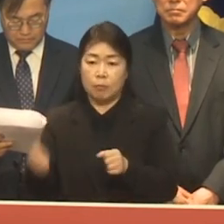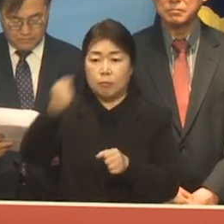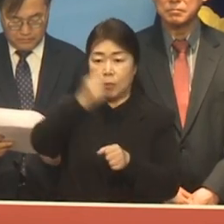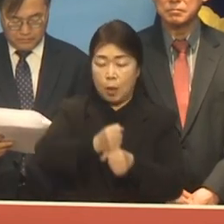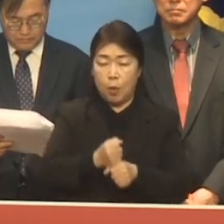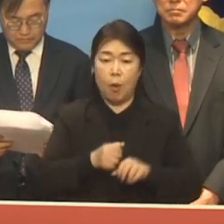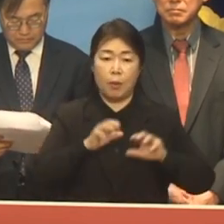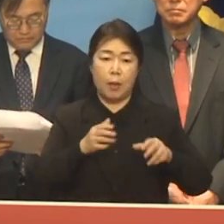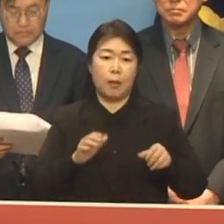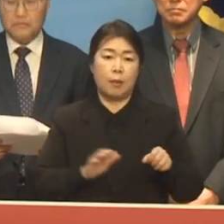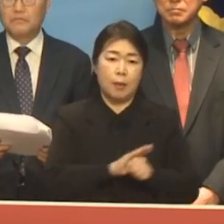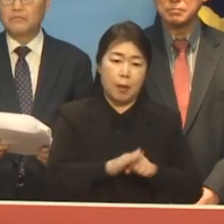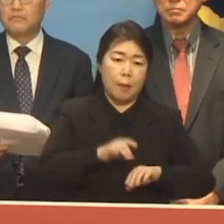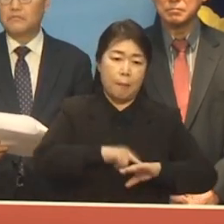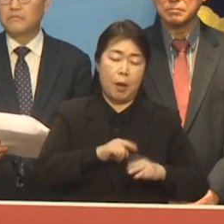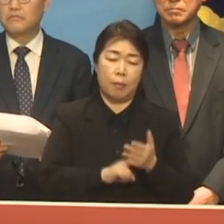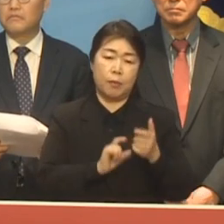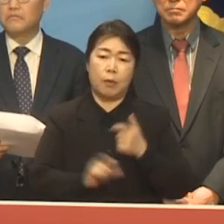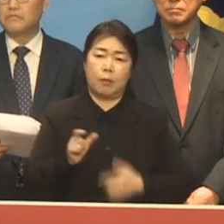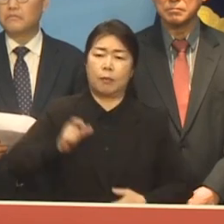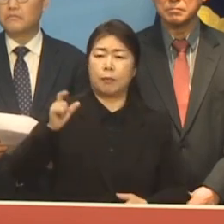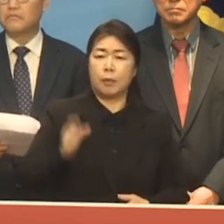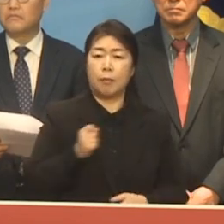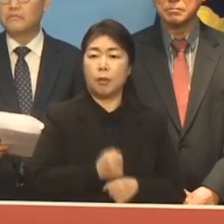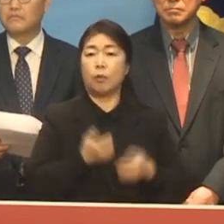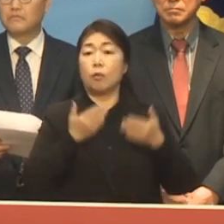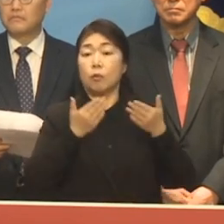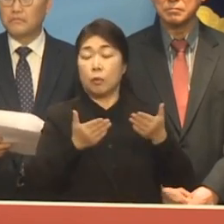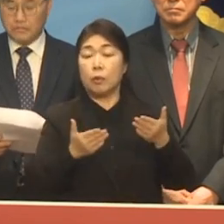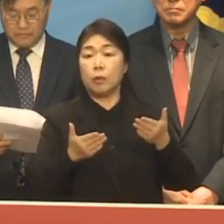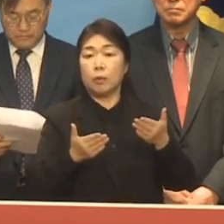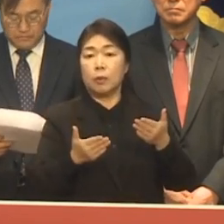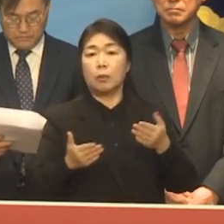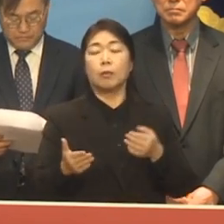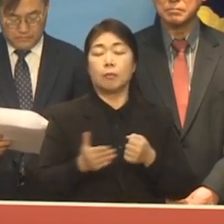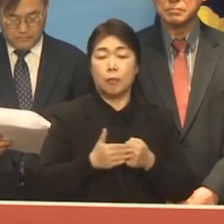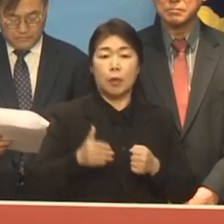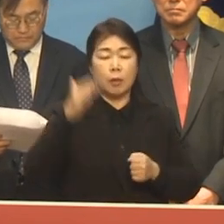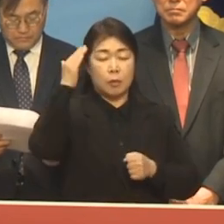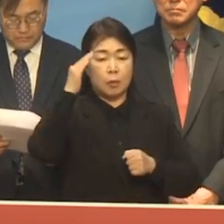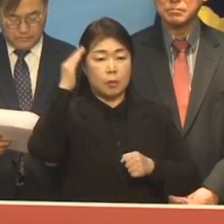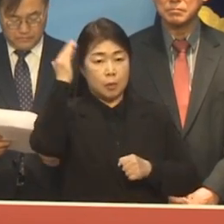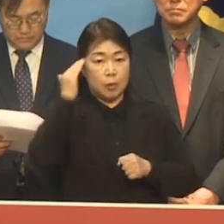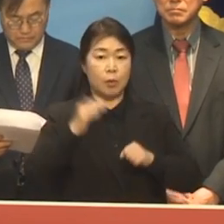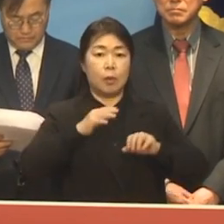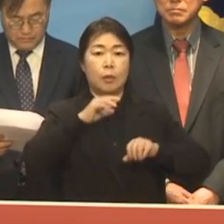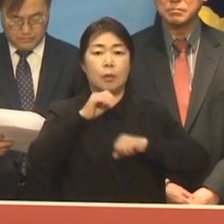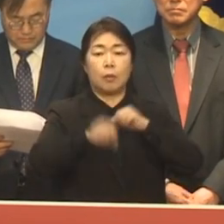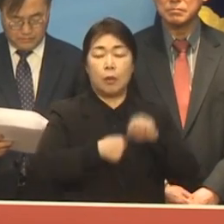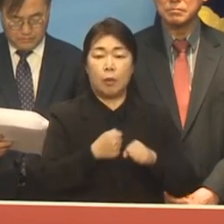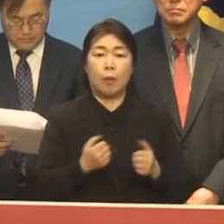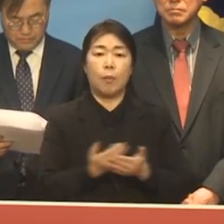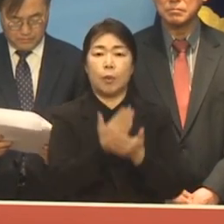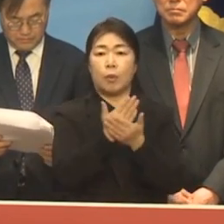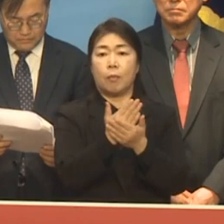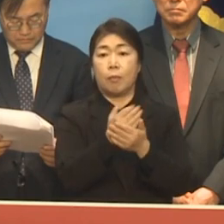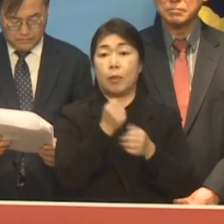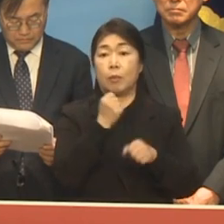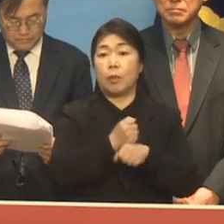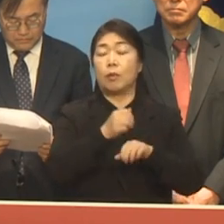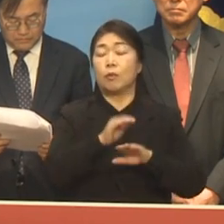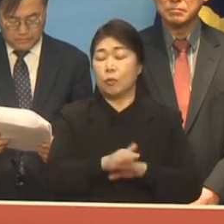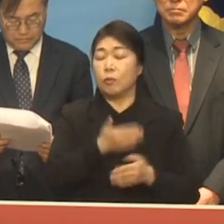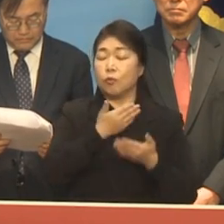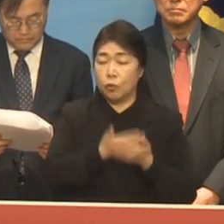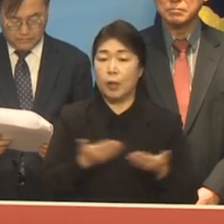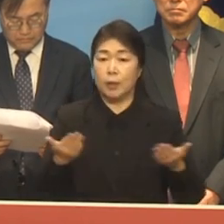애국심을 고취하는 중요한 계기가 되어 자유대한민국의 번영을 이끌어나가는 중요한